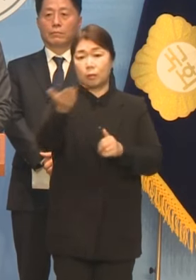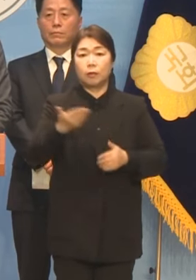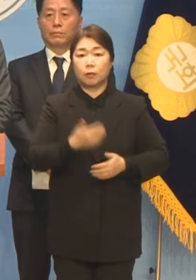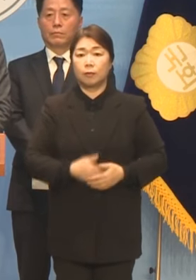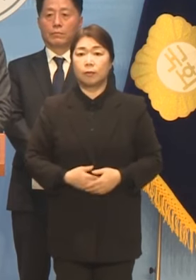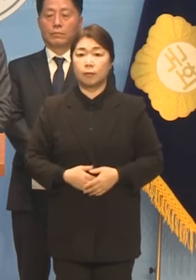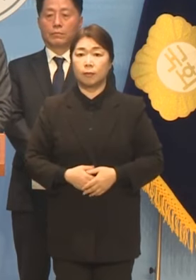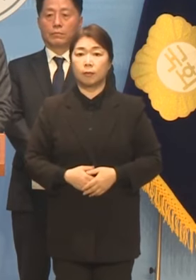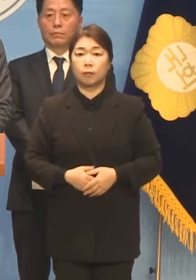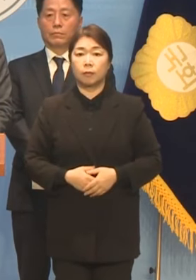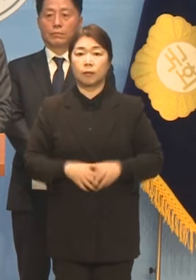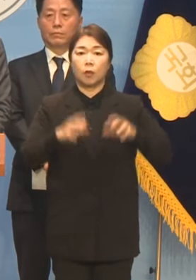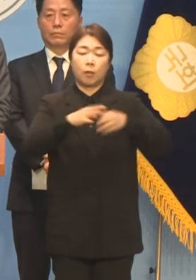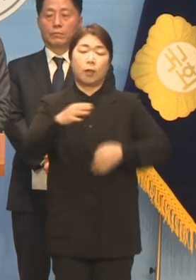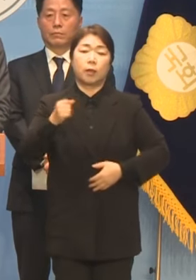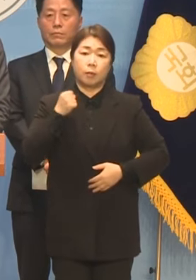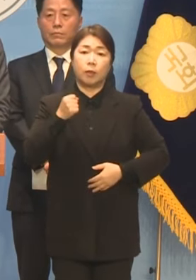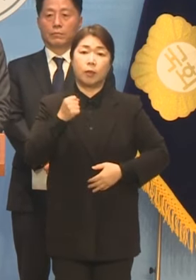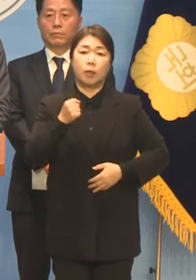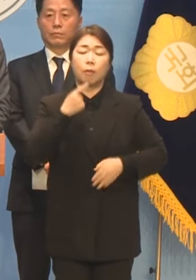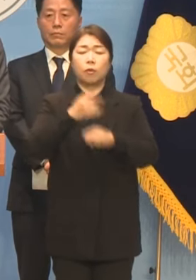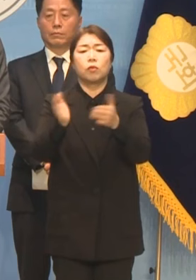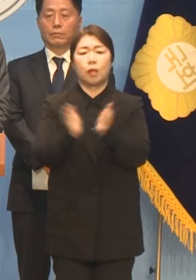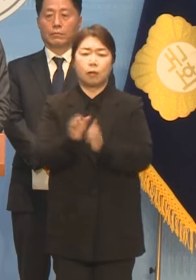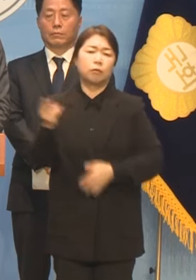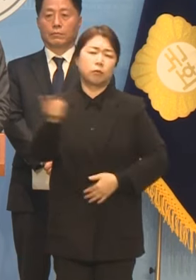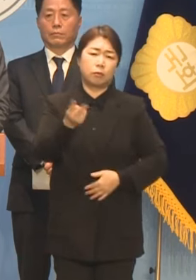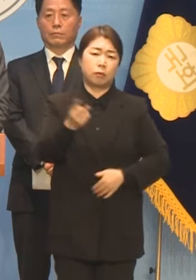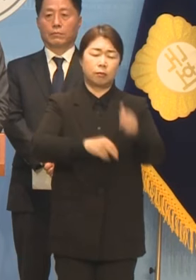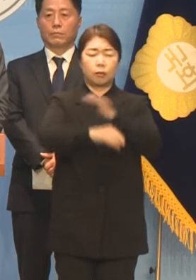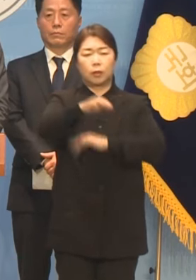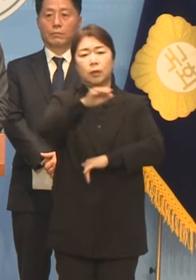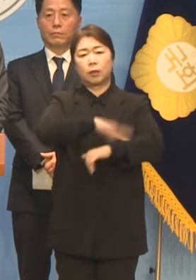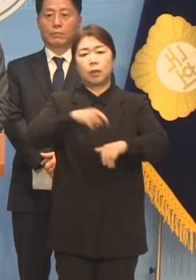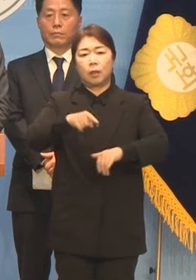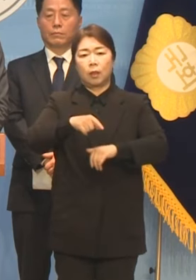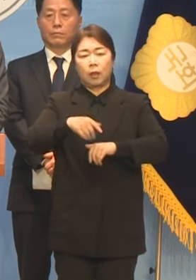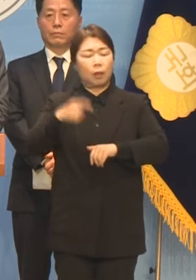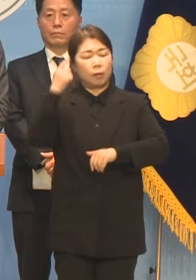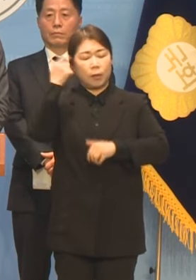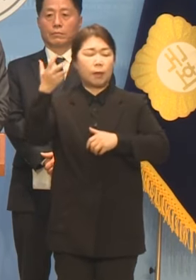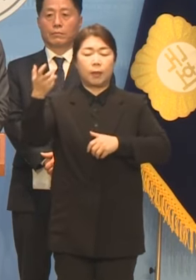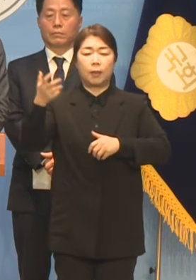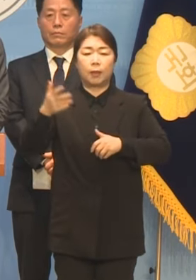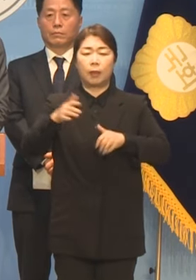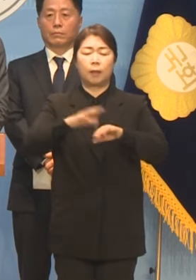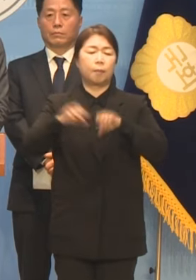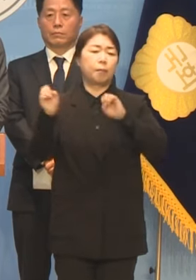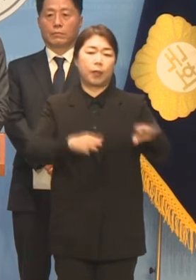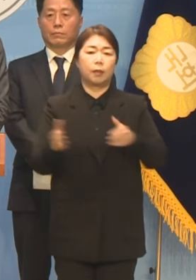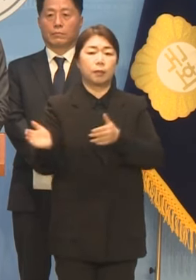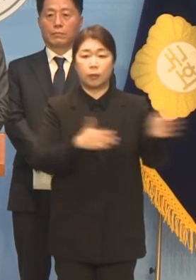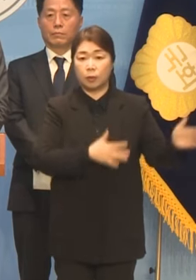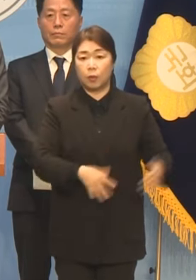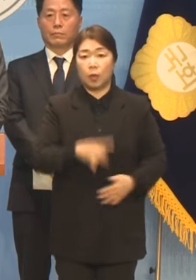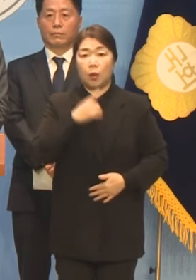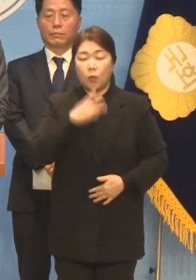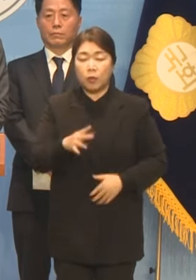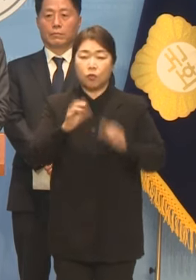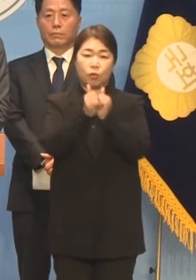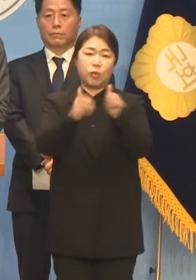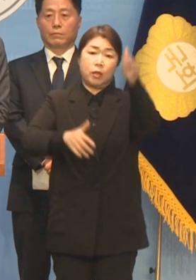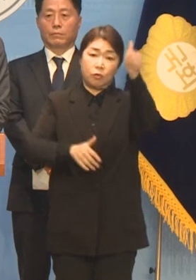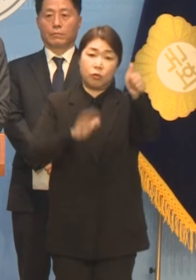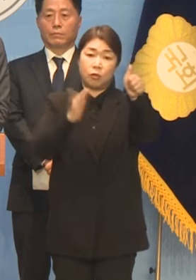저는 국민의 힘과 민주당이라는 양당의 기득권을 타파하고 오직 국민이